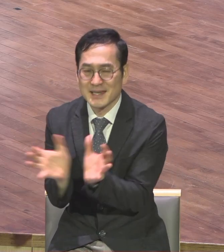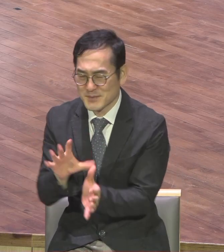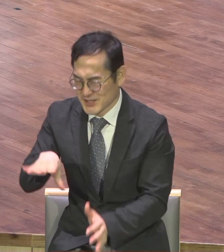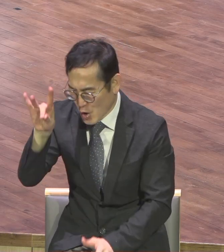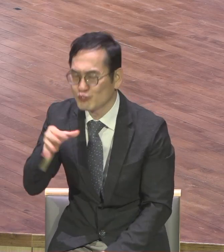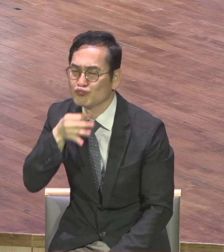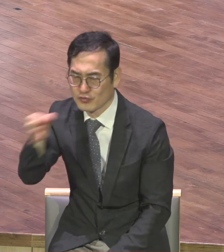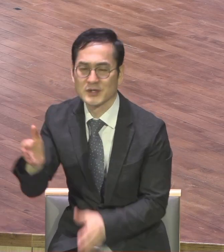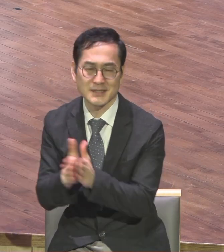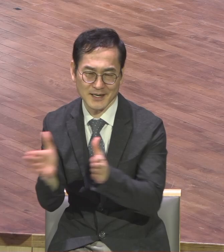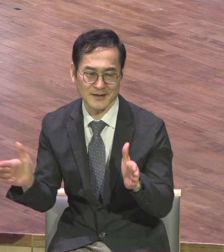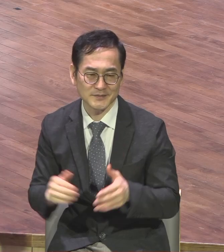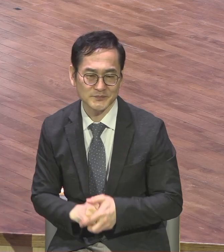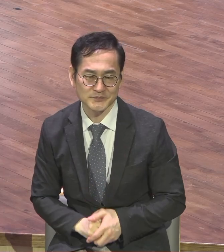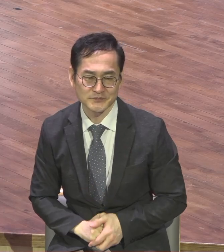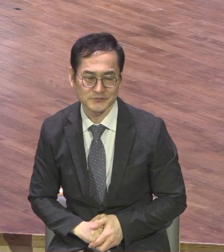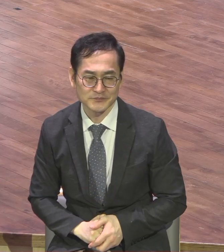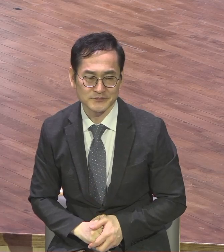드림팀이란 말이